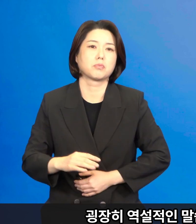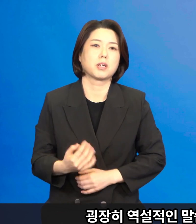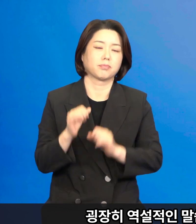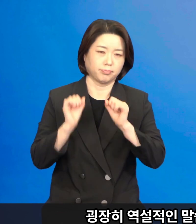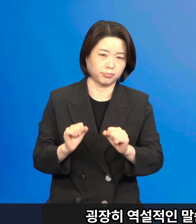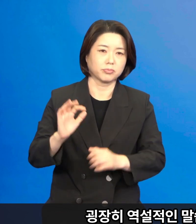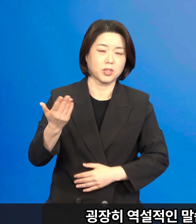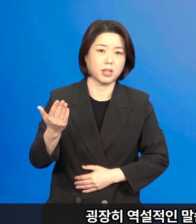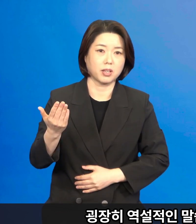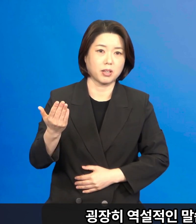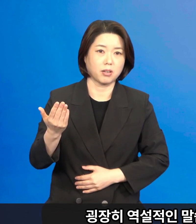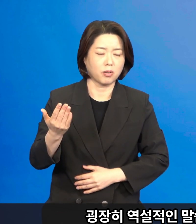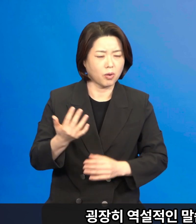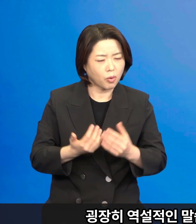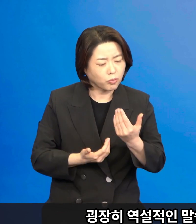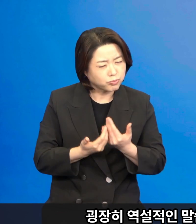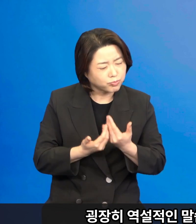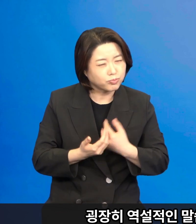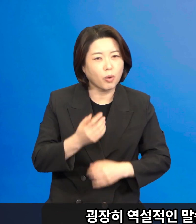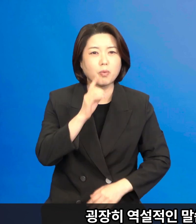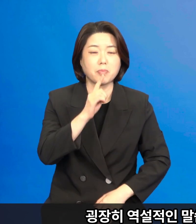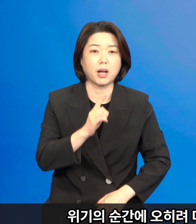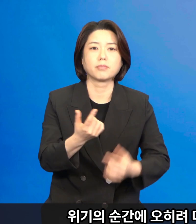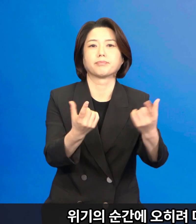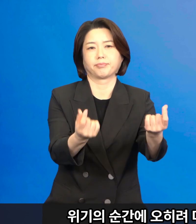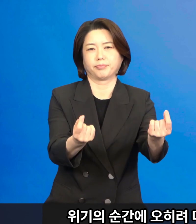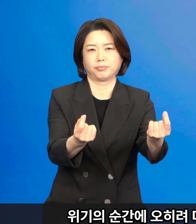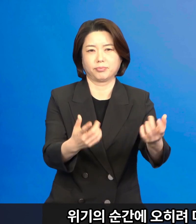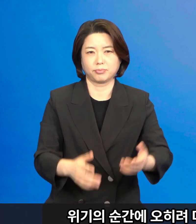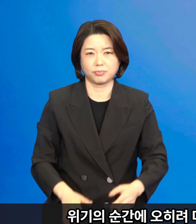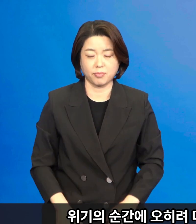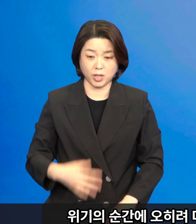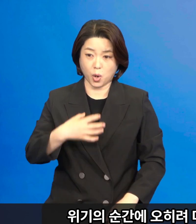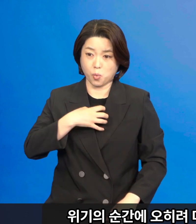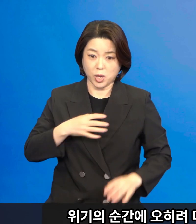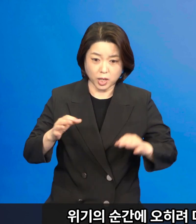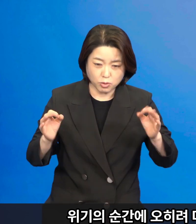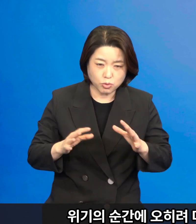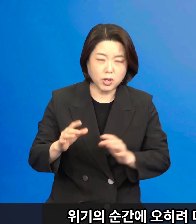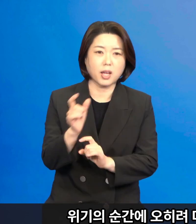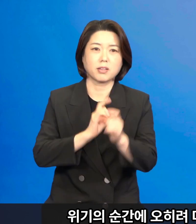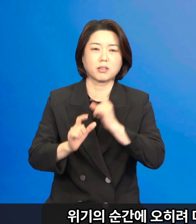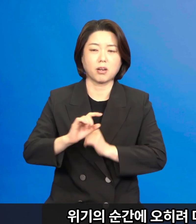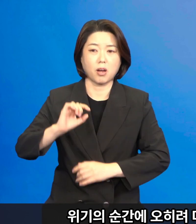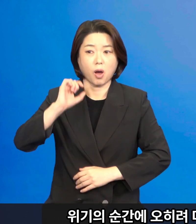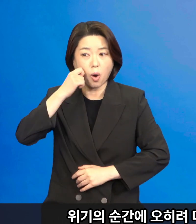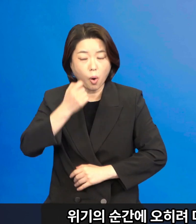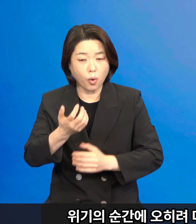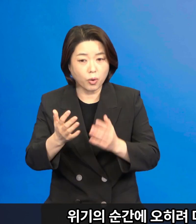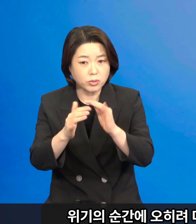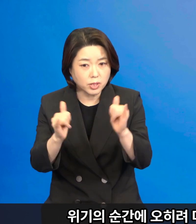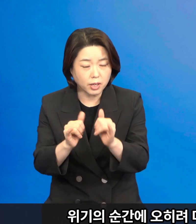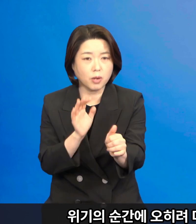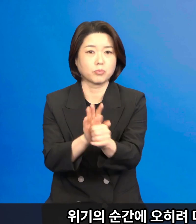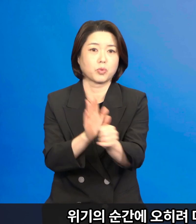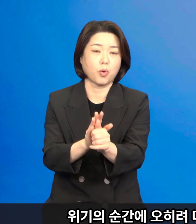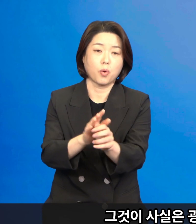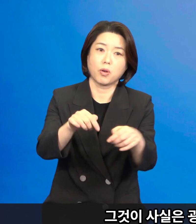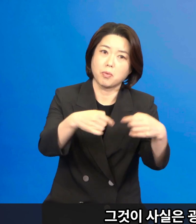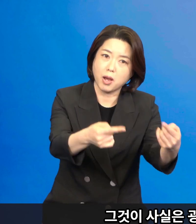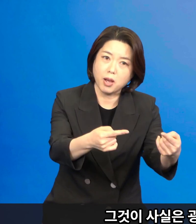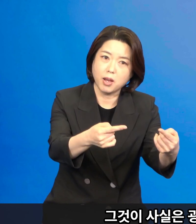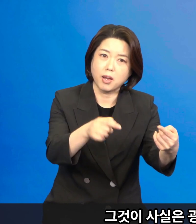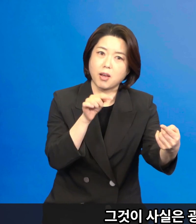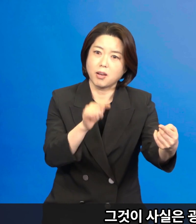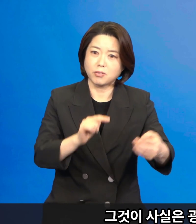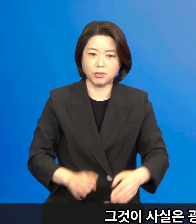굉장히 역설적인 말씀을 하셨어요. 똑같은 얘기예요. 위기의 순간에 오히려 더 어려운 이들을 도우러 가는 것이,